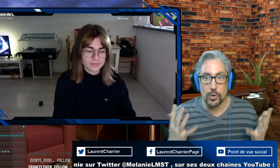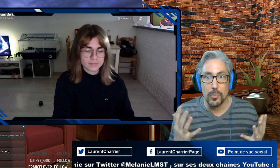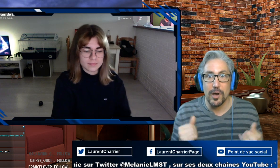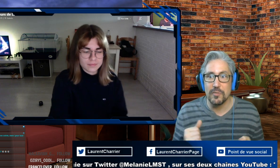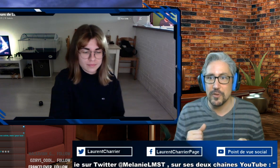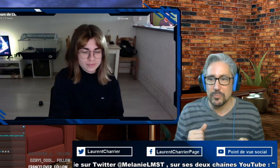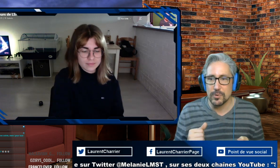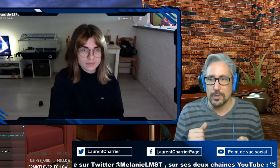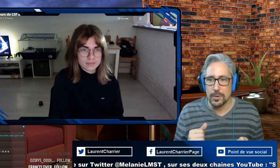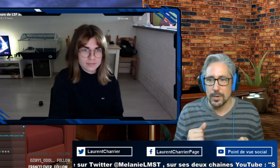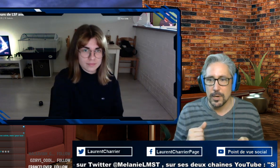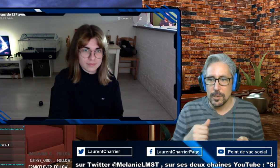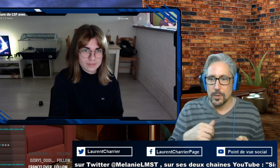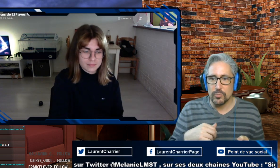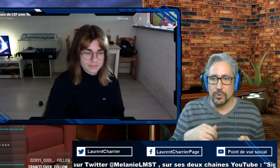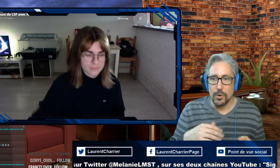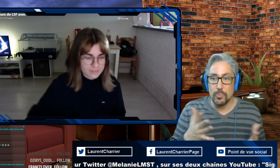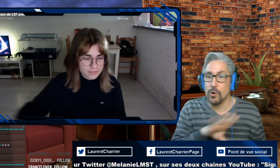comment elle fait